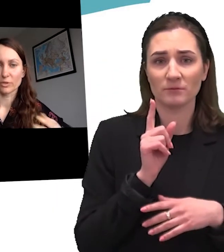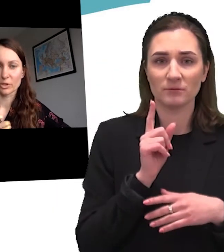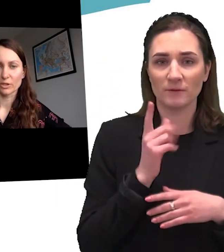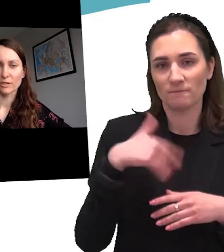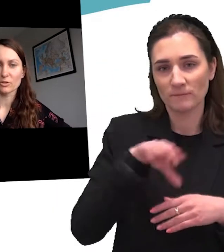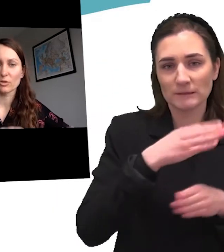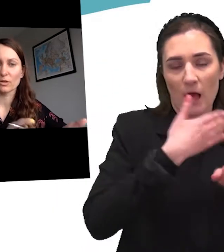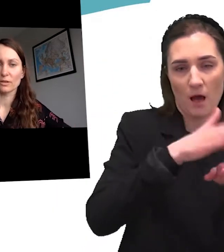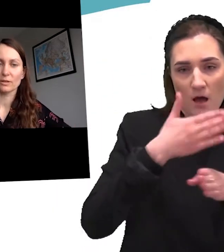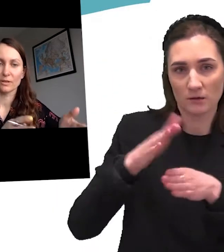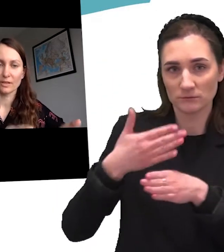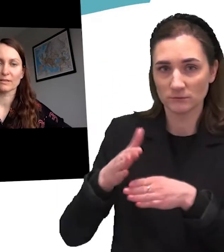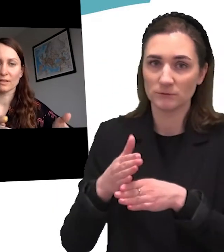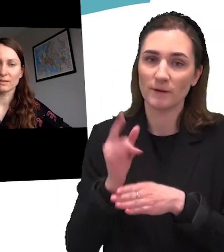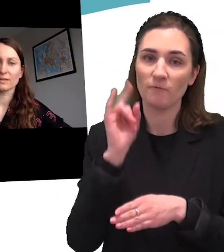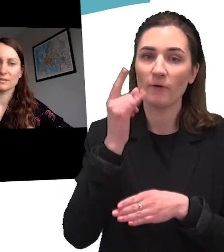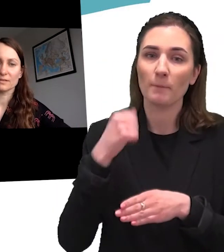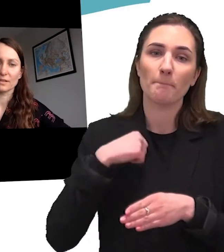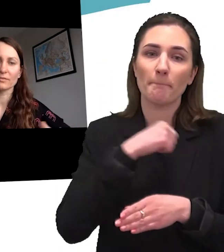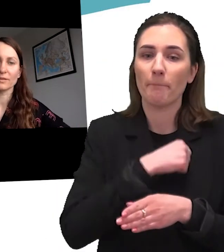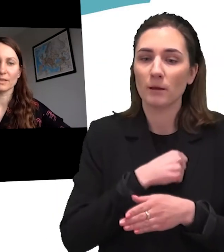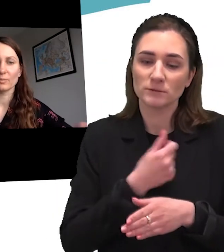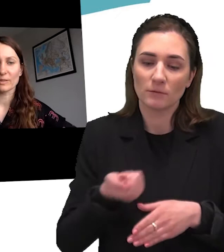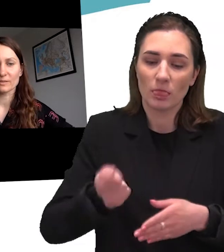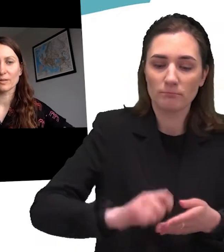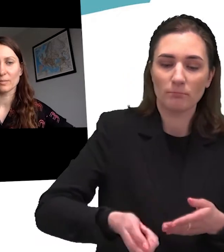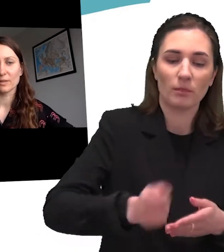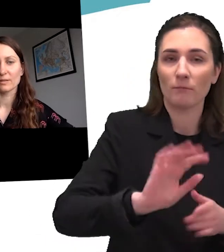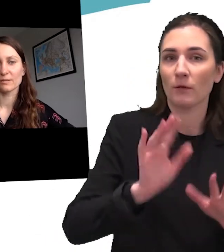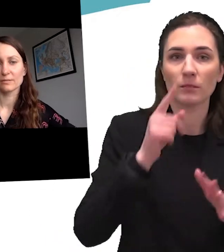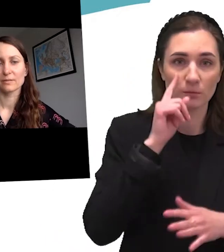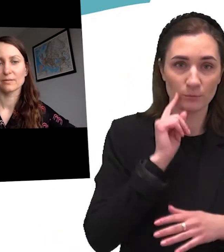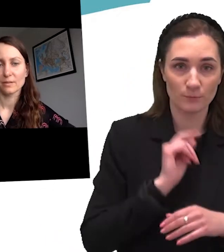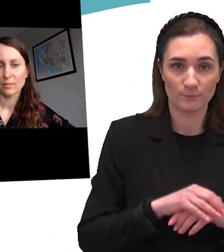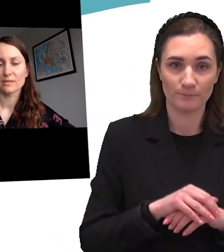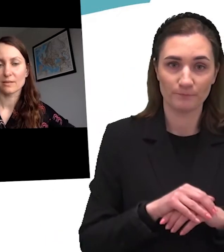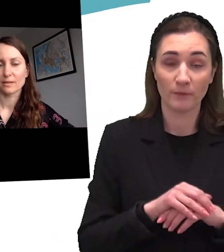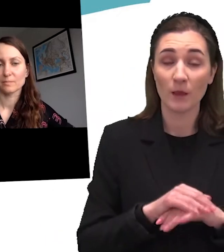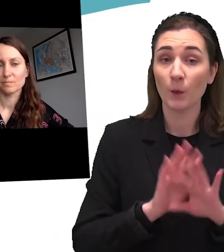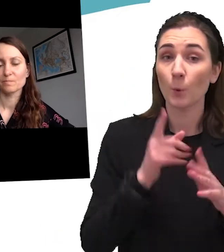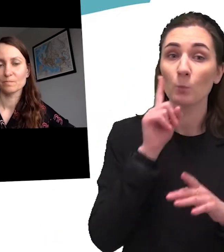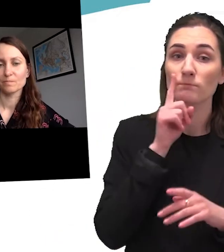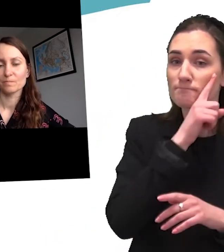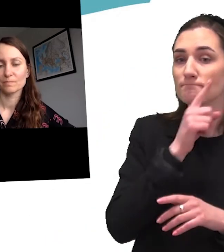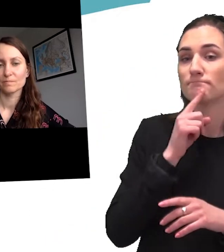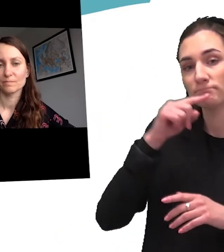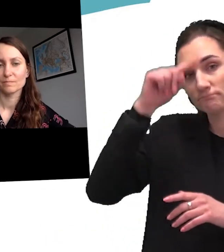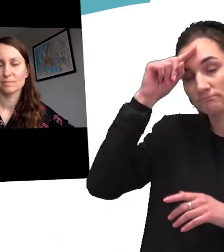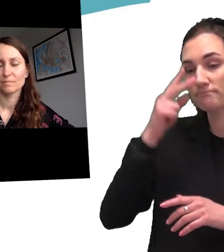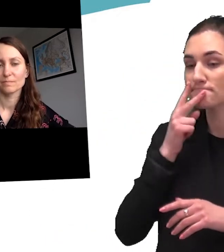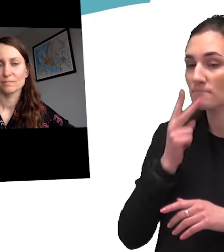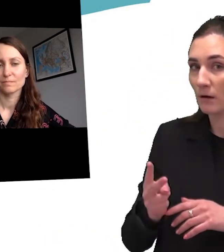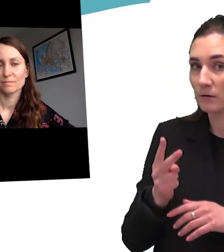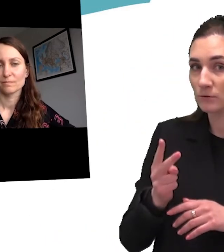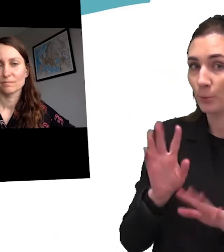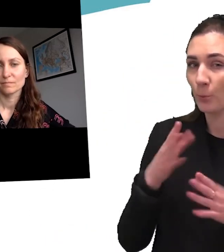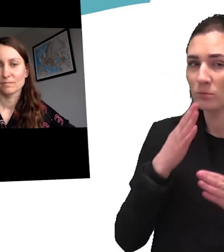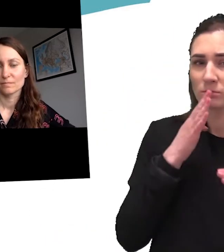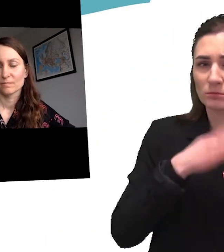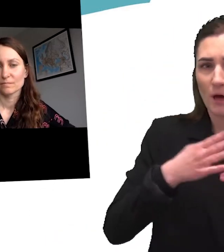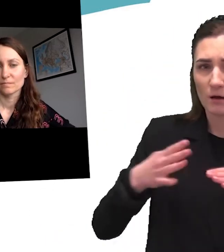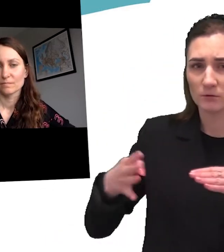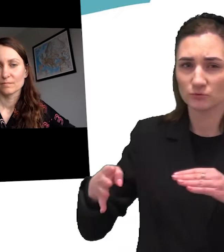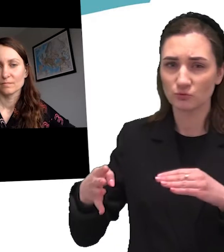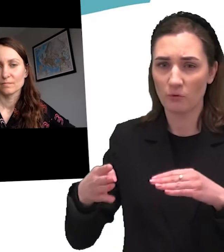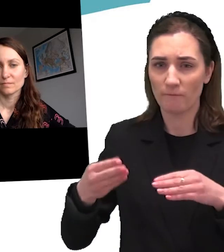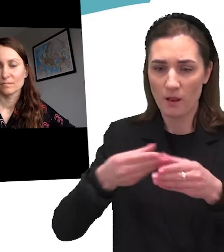pateiktas, nesumaišytas, o taip. Ingredientai atskirai ir vaikai pasiima atskirai. Ir, pavyzdžiui, jeigu tėvai atkreiptų